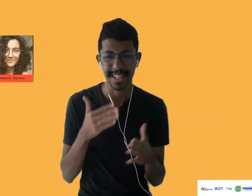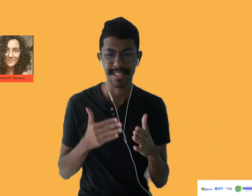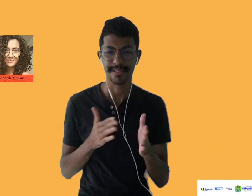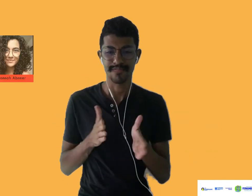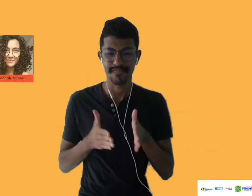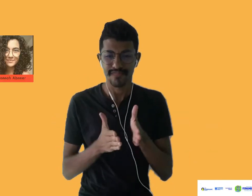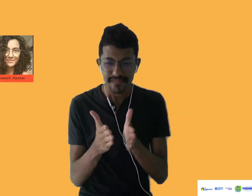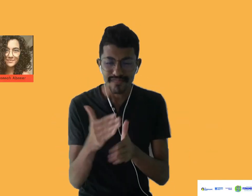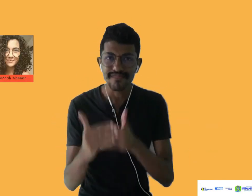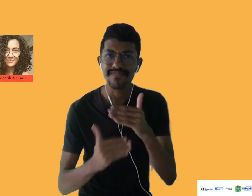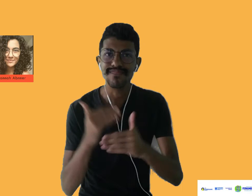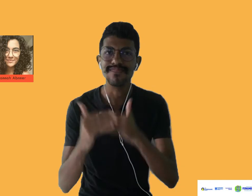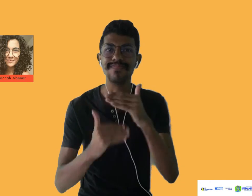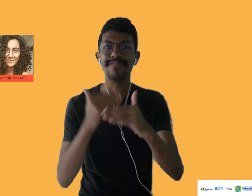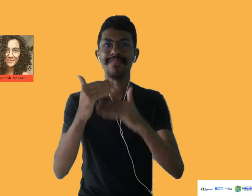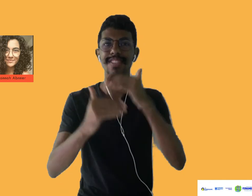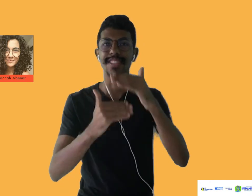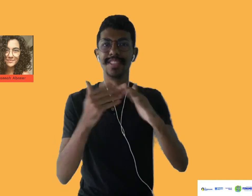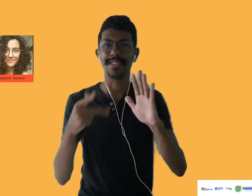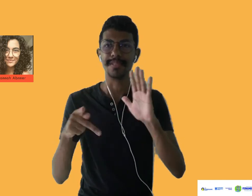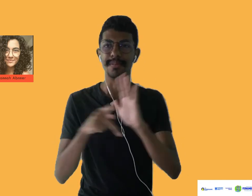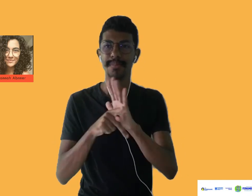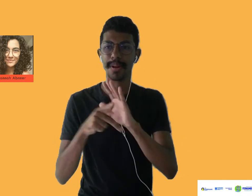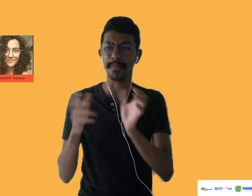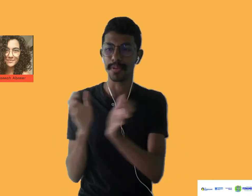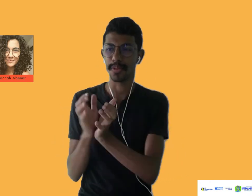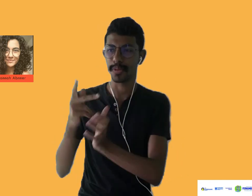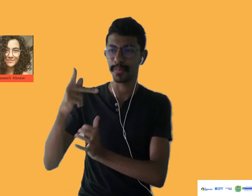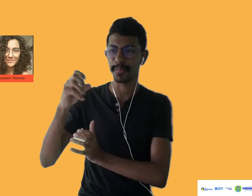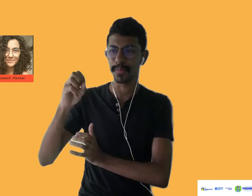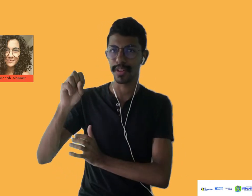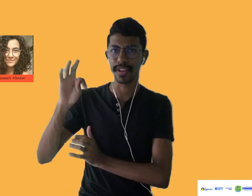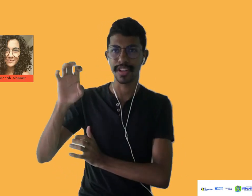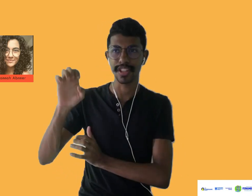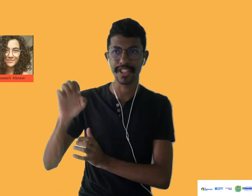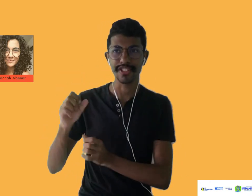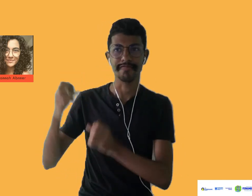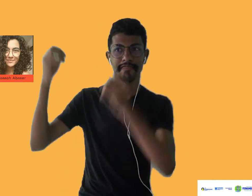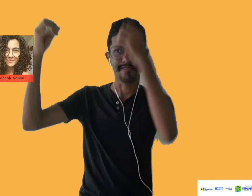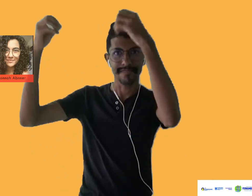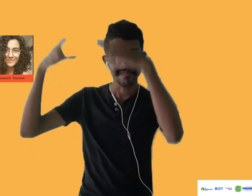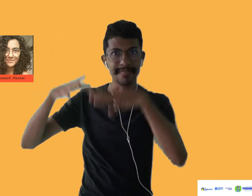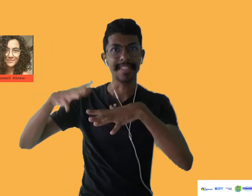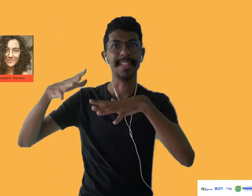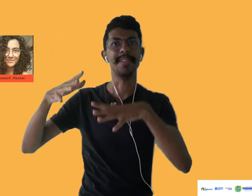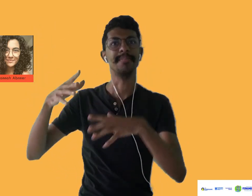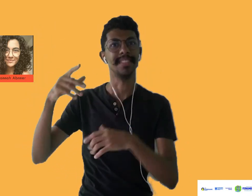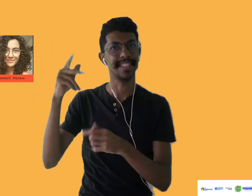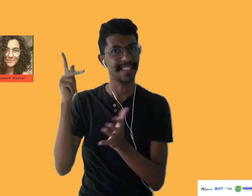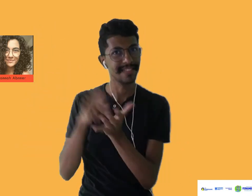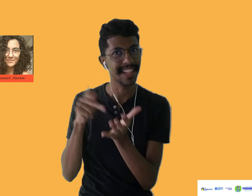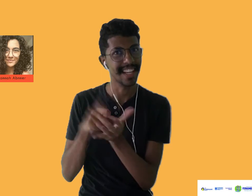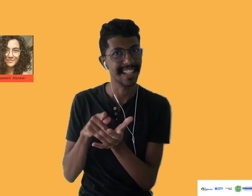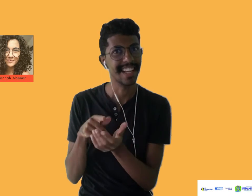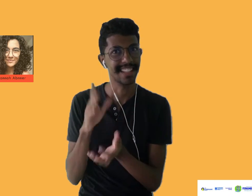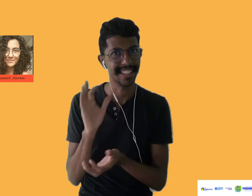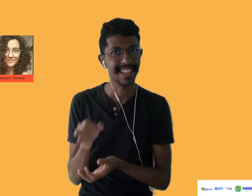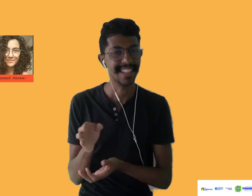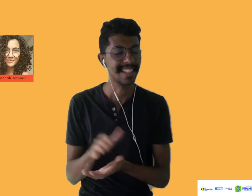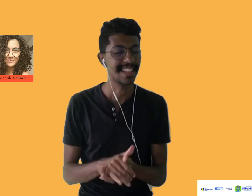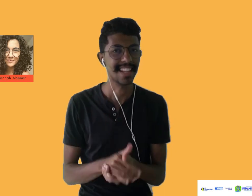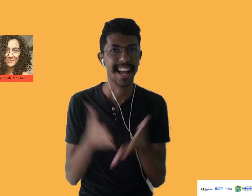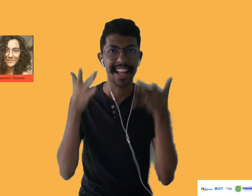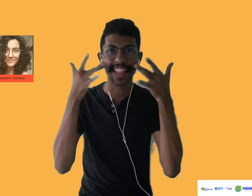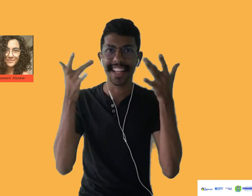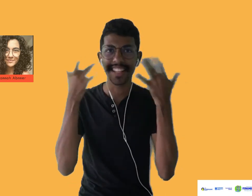que delícia, esse caminho está sendo construído, né, pelo posto, principalmente aí em Recife, né, que ilumina mesmo. Assim, engraçado